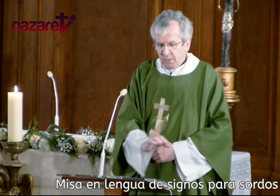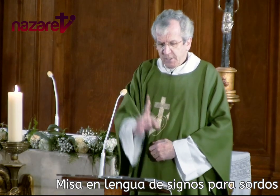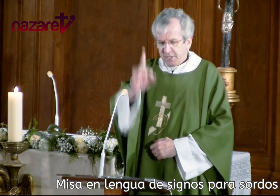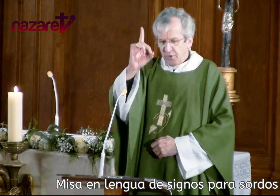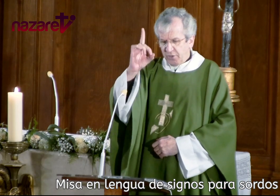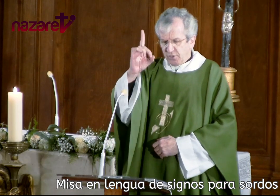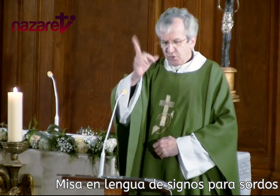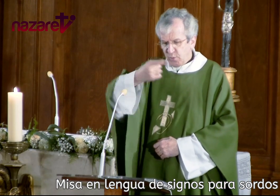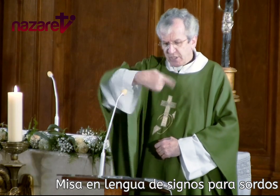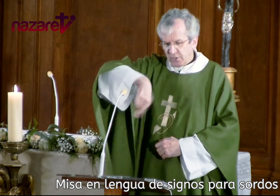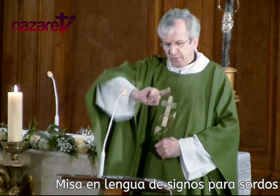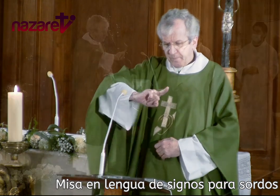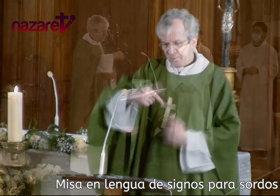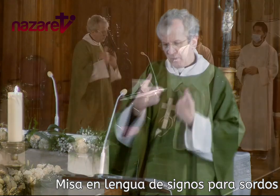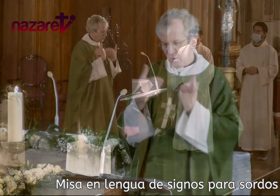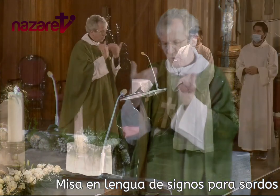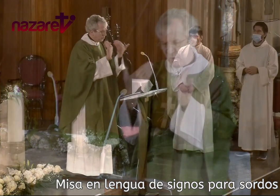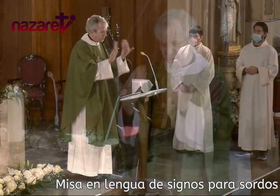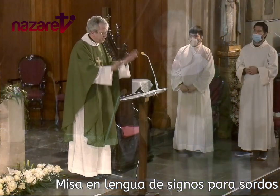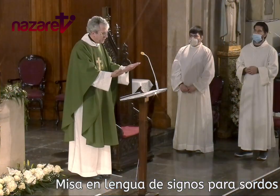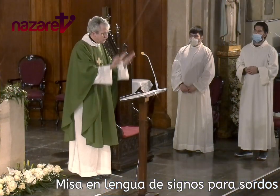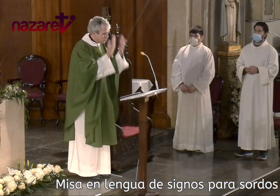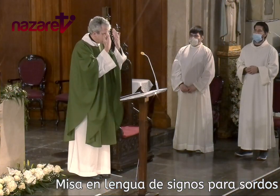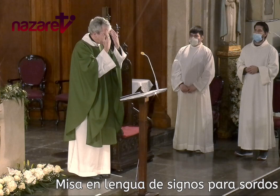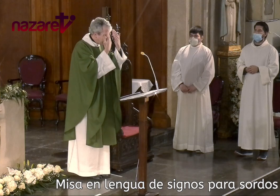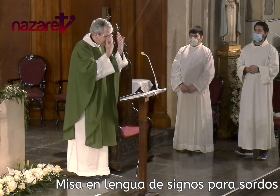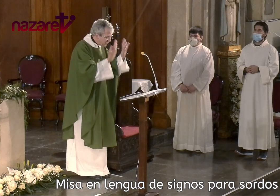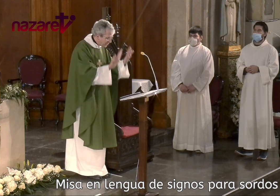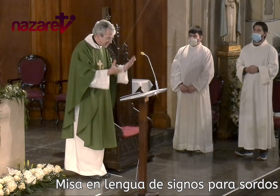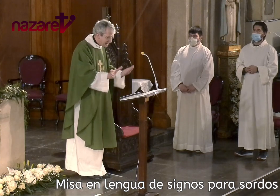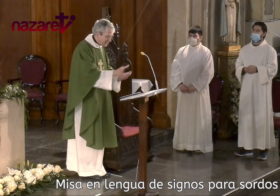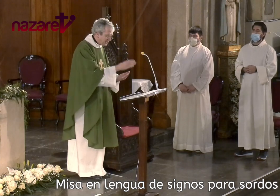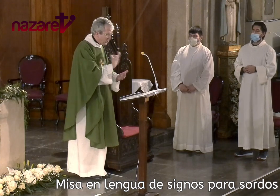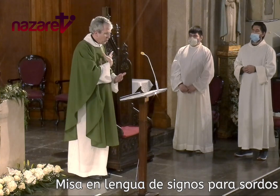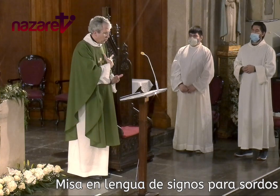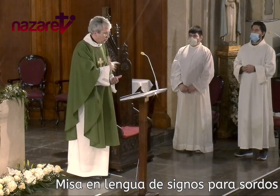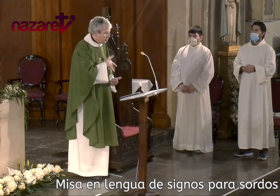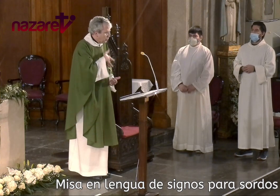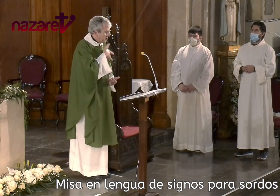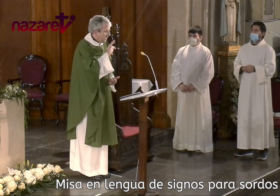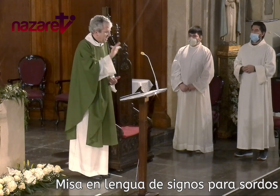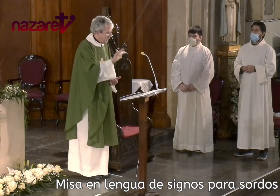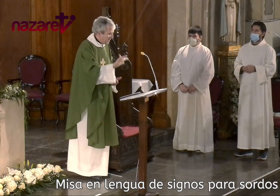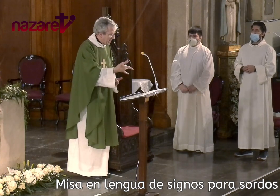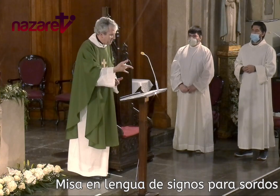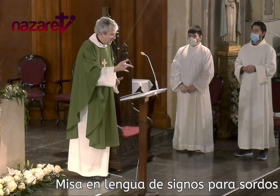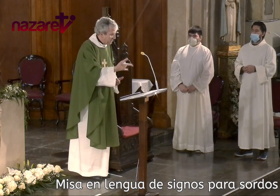señor dios nuestro concédenos adorarte con toda el alma